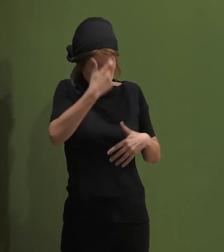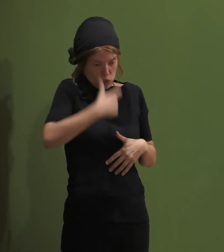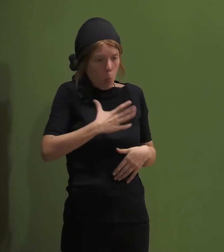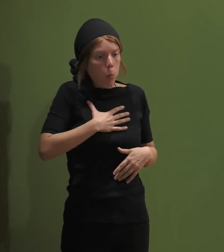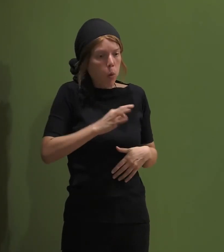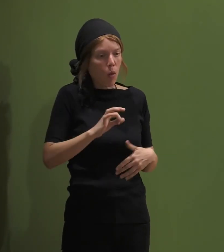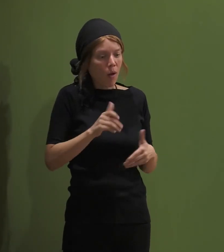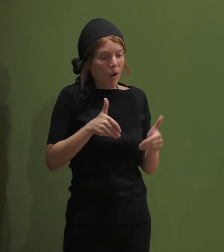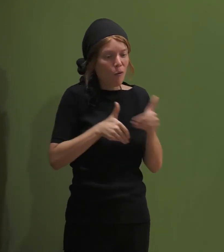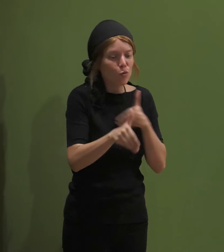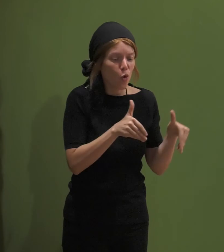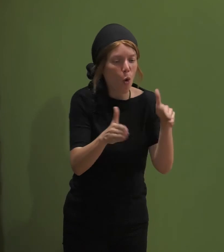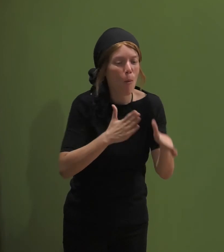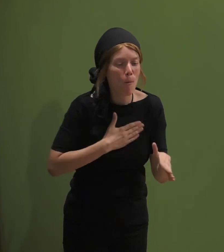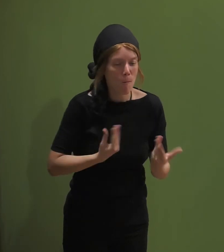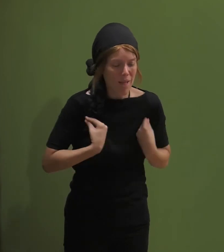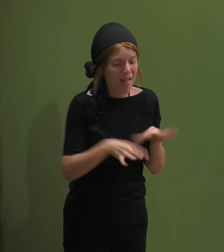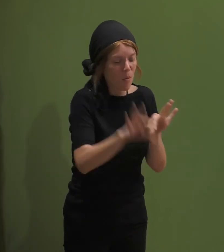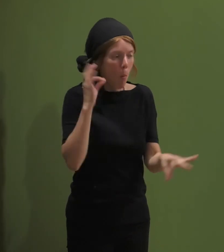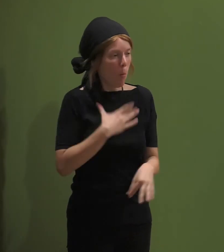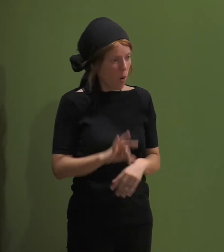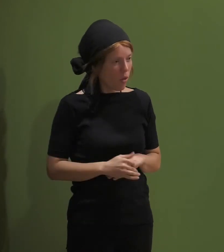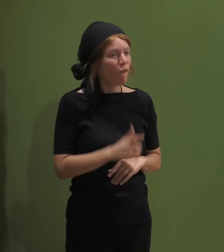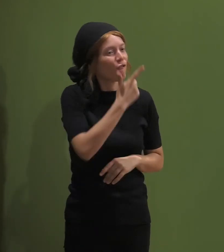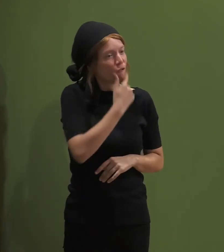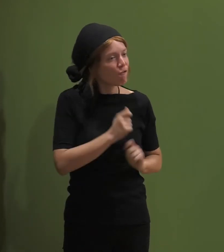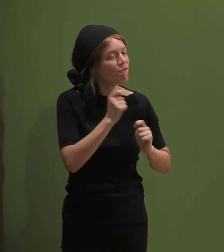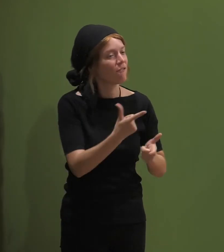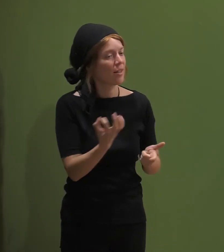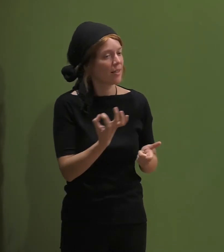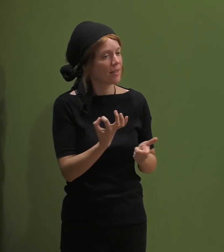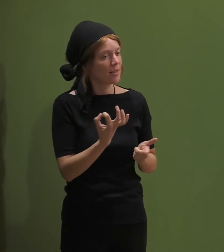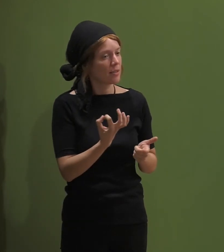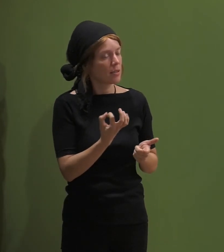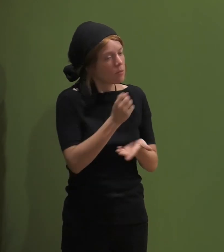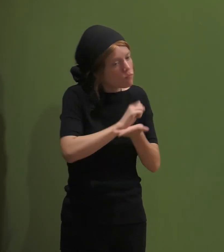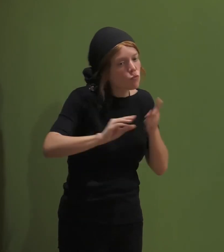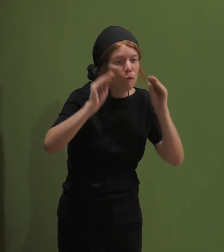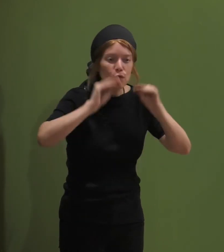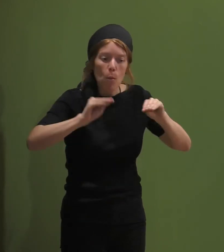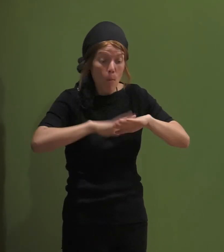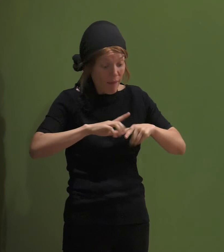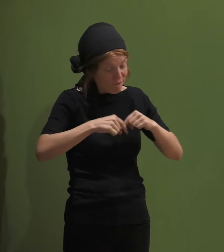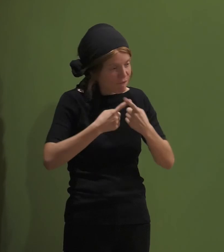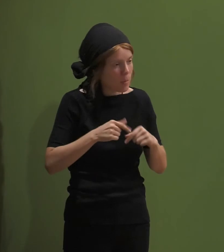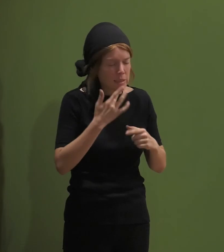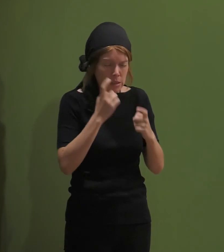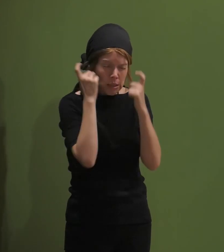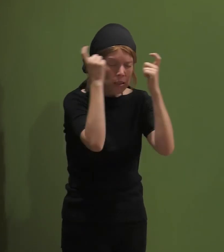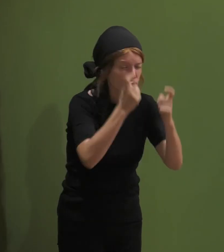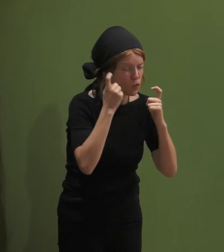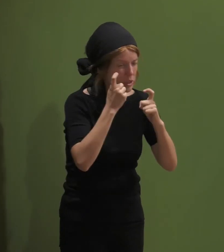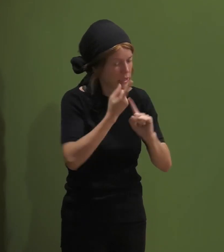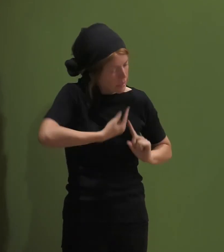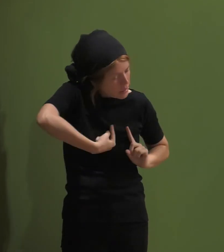puedes construir el camino de tu vida y que puedes facilitar la gratuidad de tu formación para tu familia si te esfuerzas, si